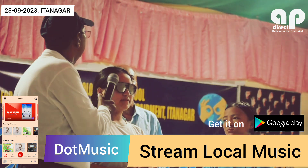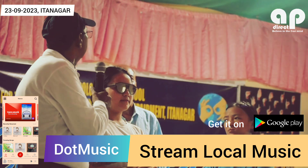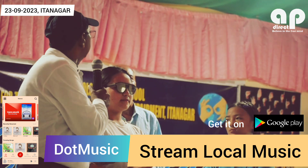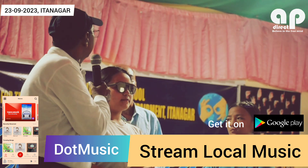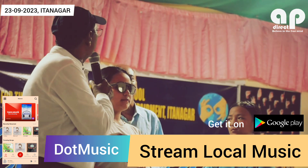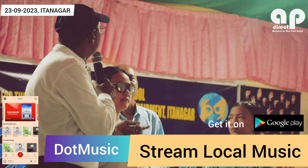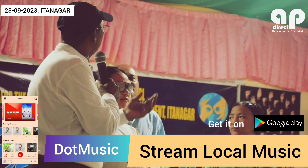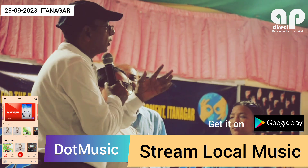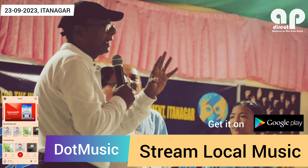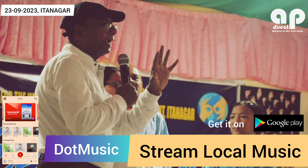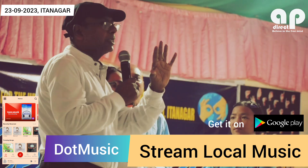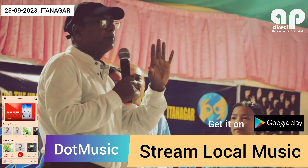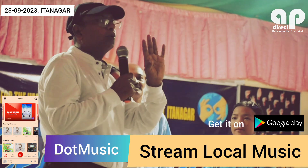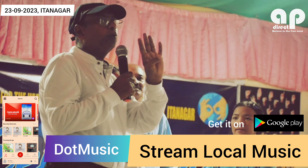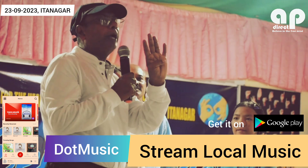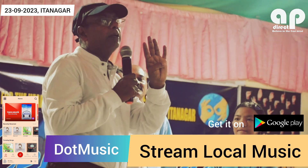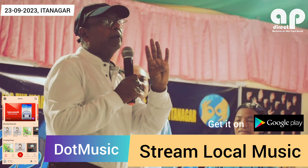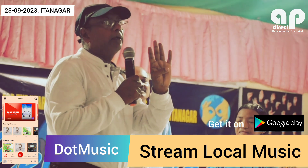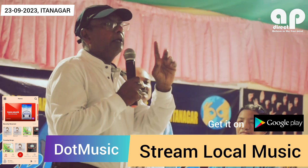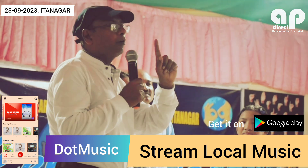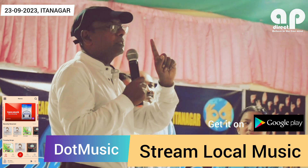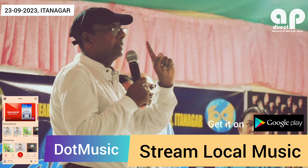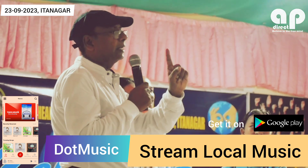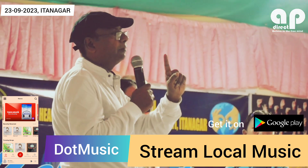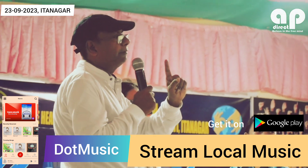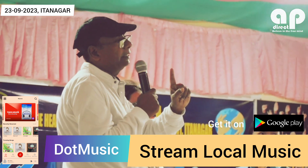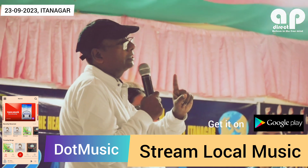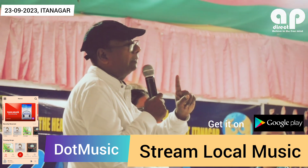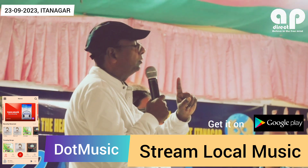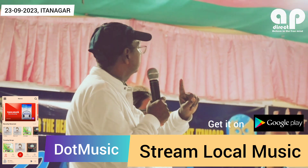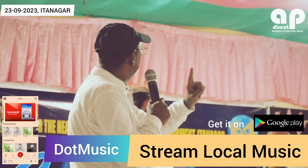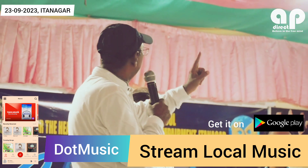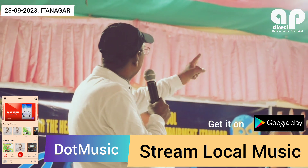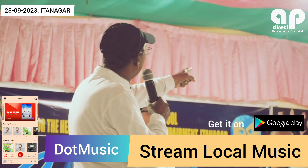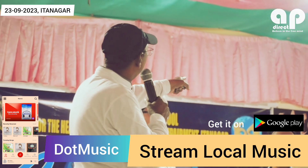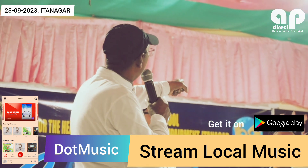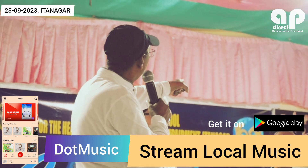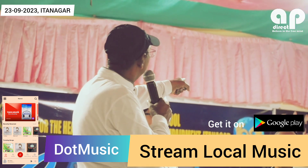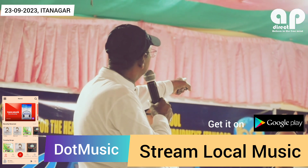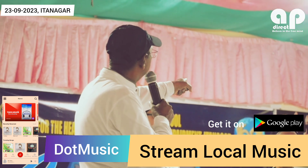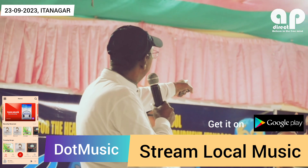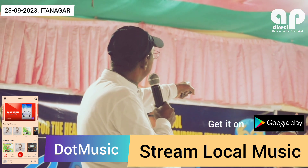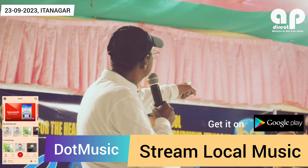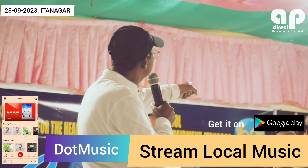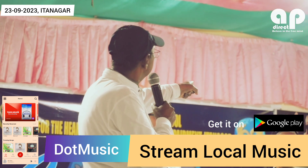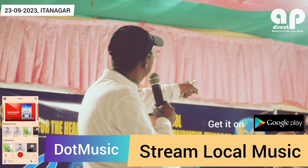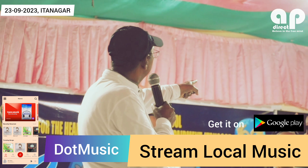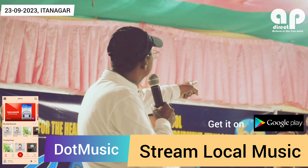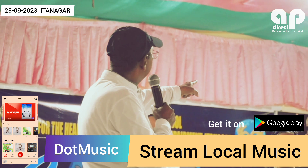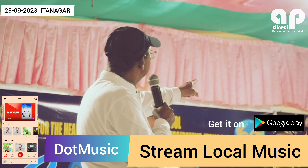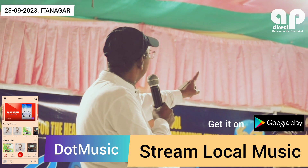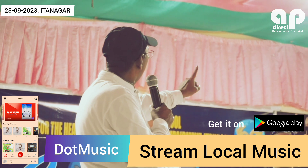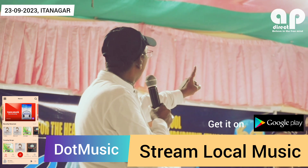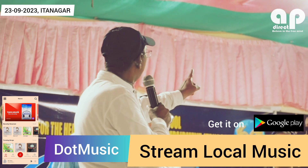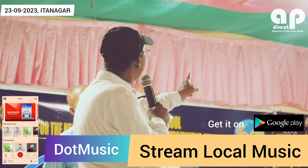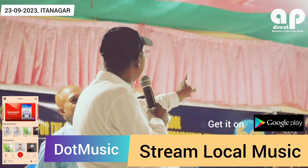करते. यहाँ पर हम लोग के हैंड्स पे टू हैंड और सिंगल हैंड फिंगर स्पेलिंग होता है. आप वहां पर देख रहे हैं ABCD, दैट इज वन हैंड